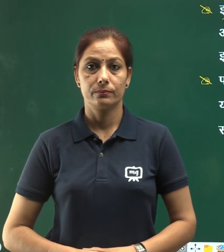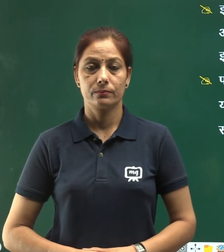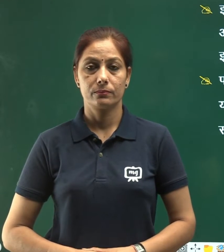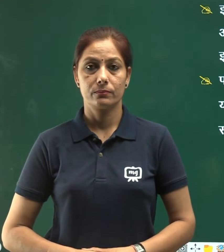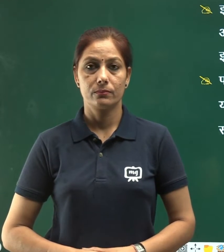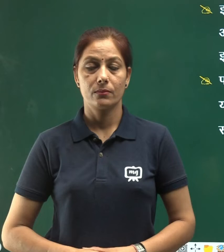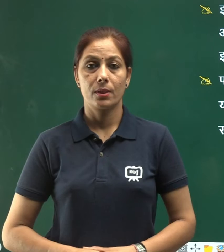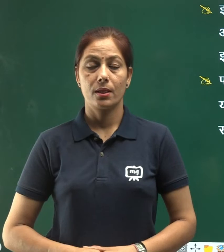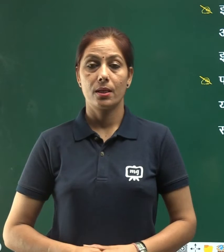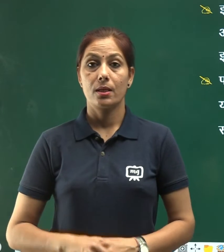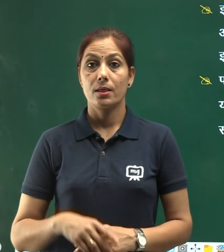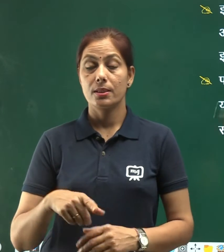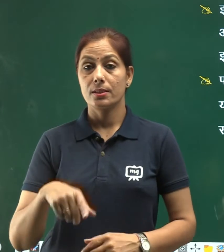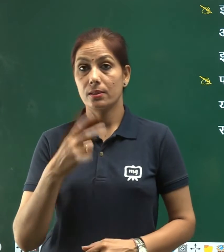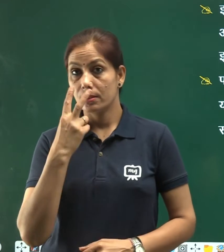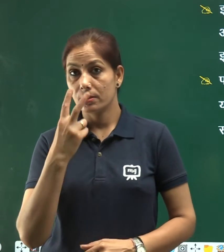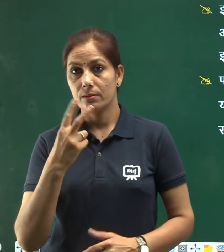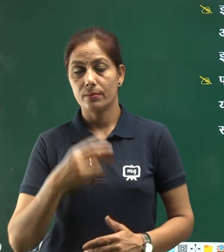इस सीन में